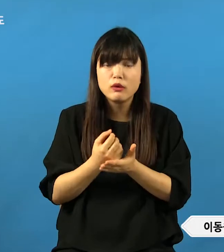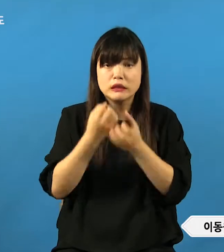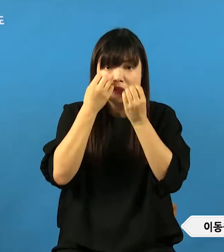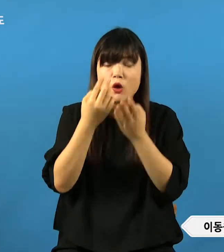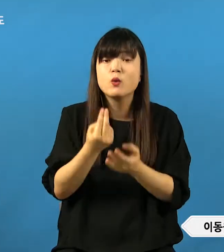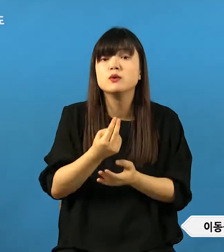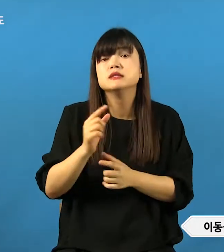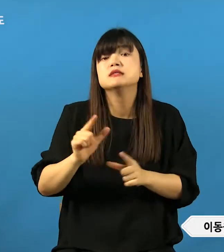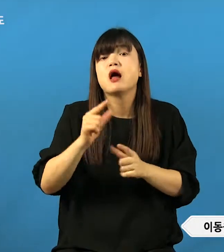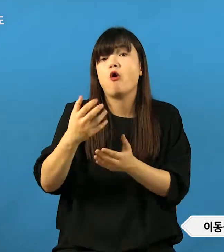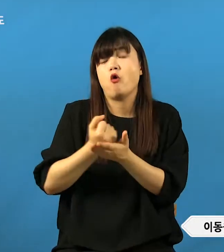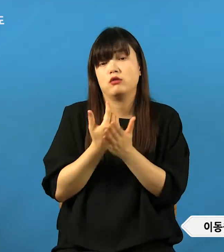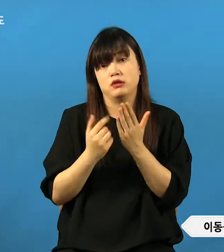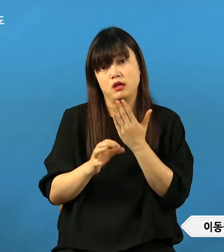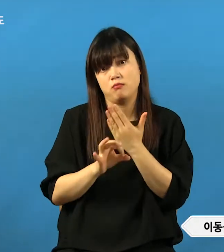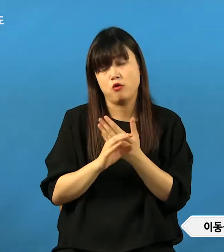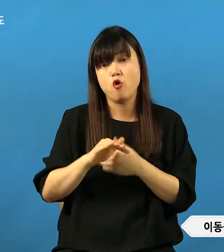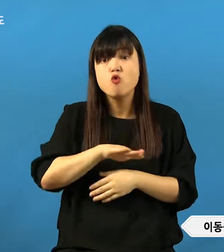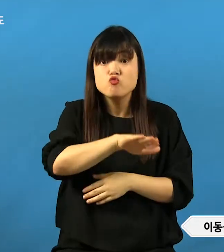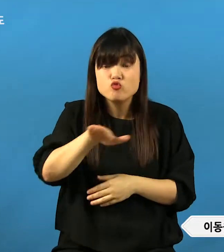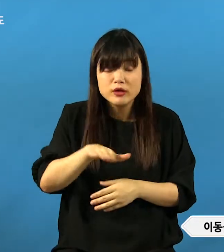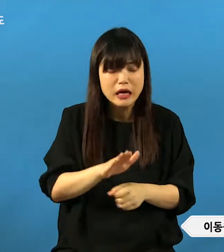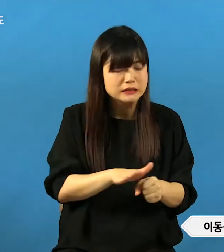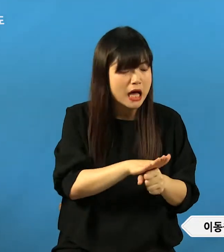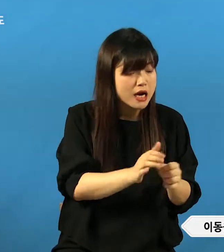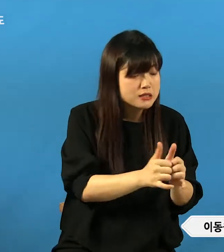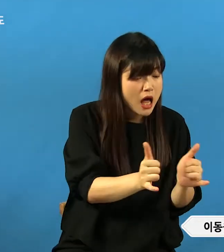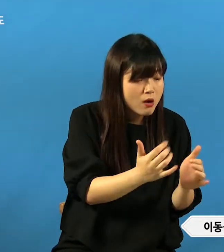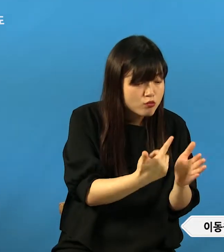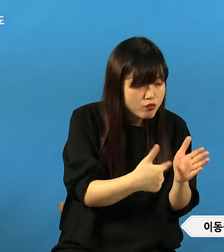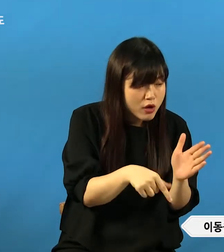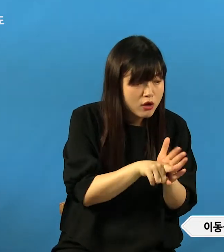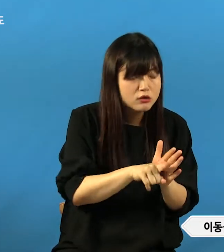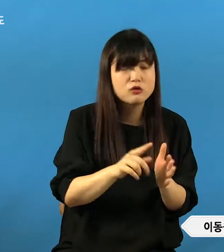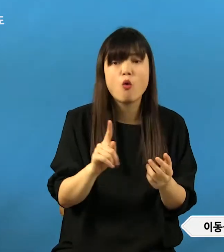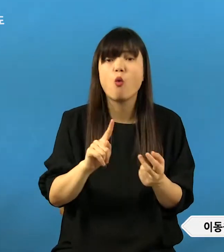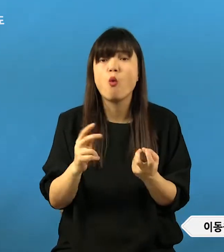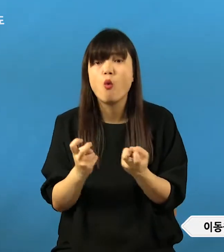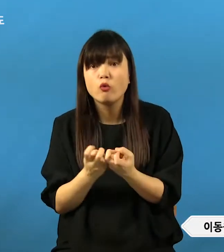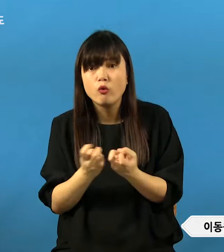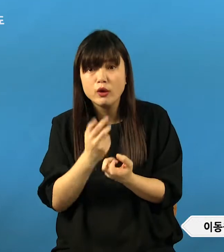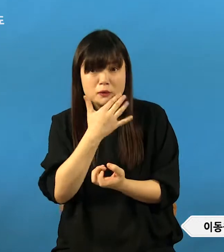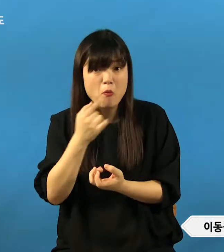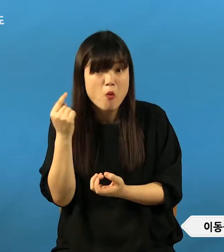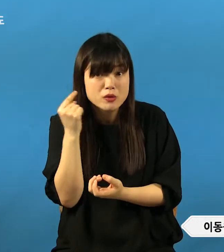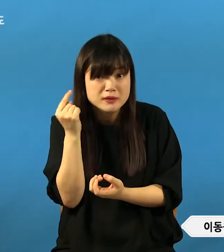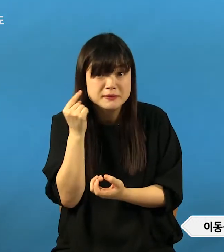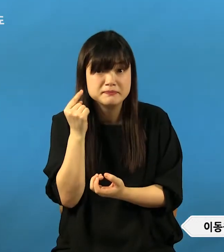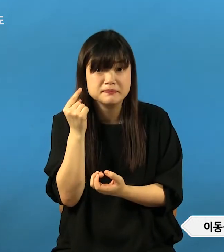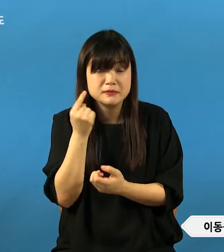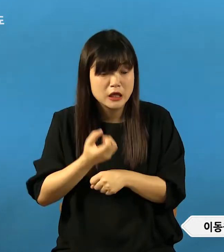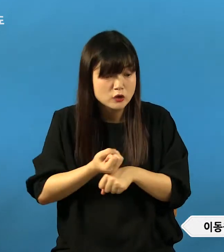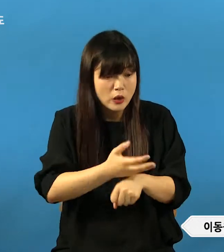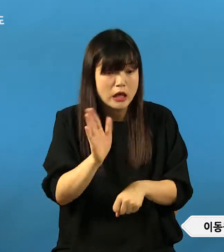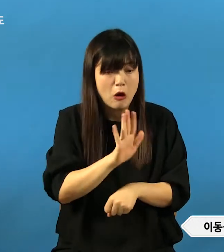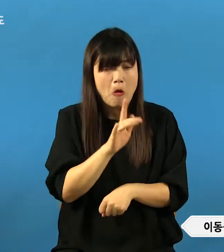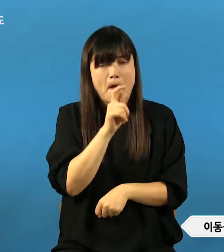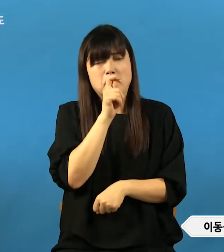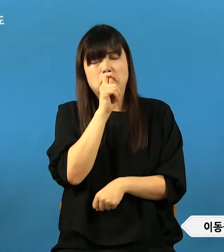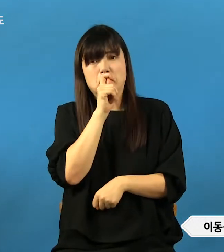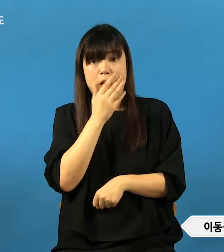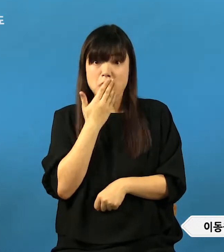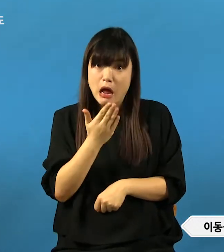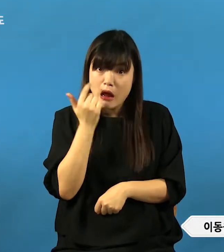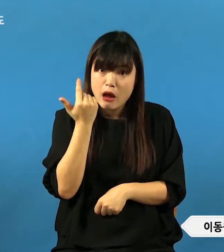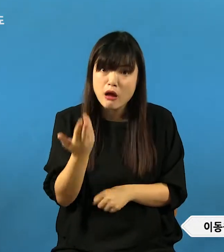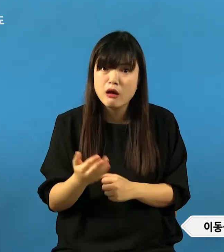구원받고 새로운 삶을 얻었다면 이제 우리가 사랑하는 사람들에게 어찌 이 복음을 전하지